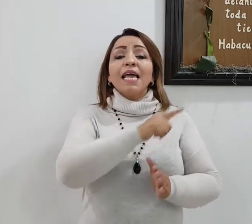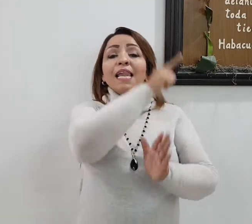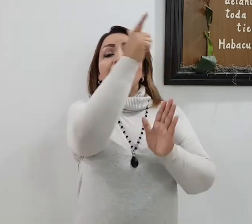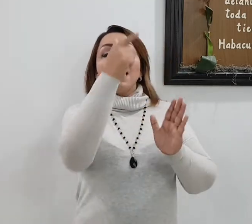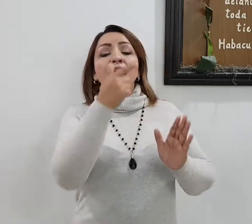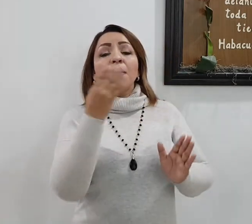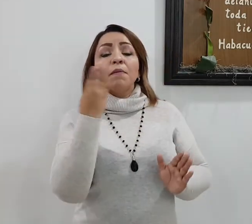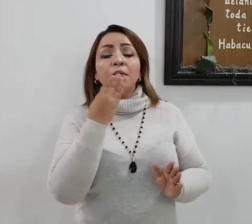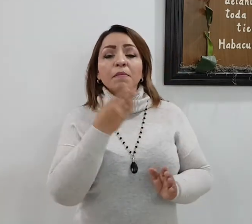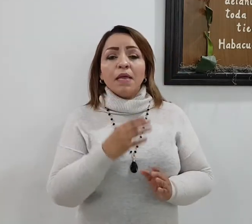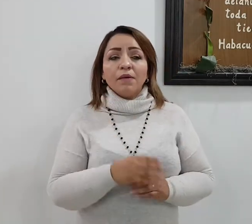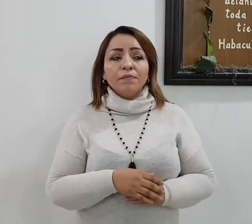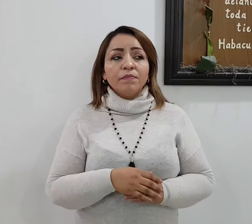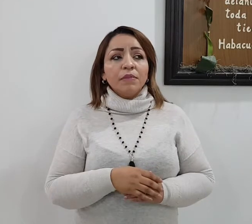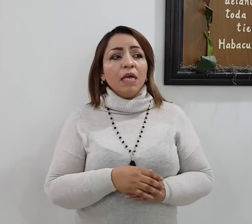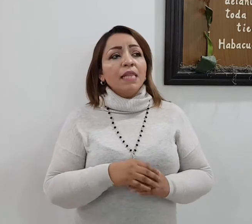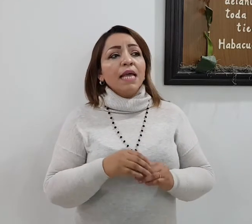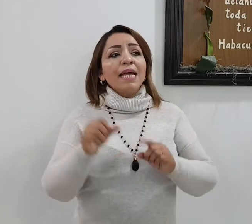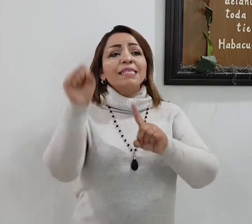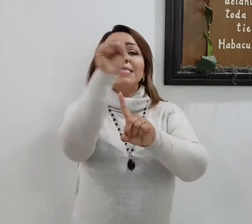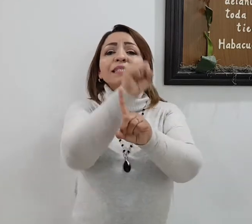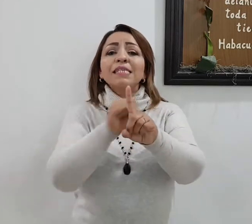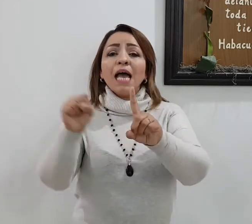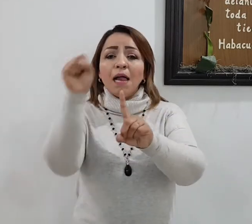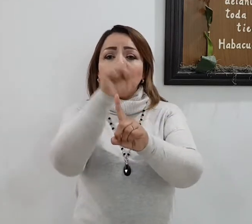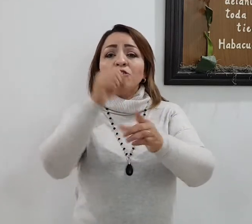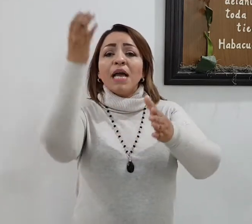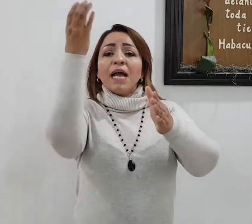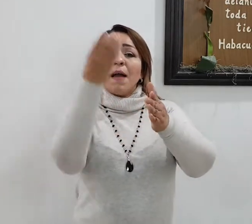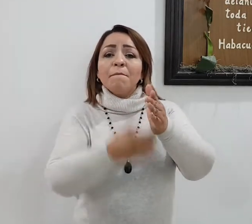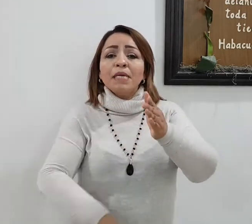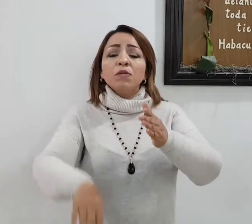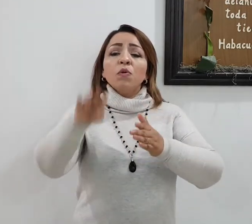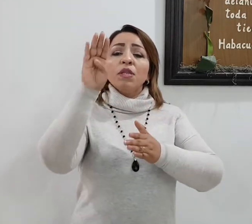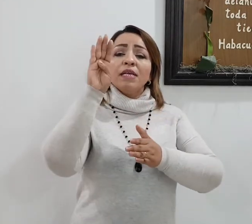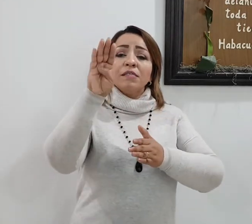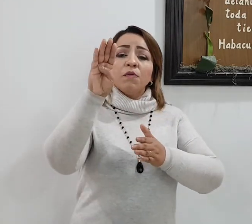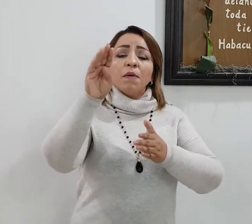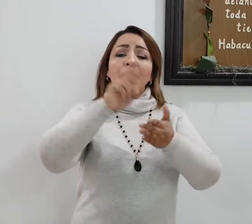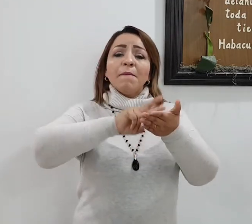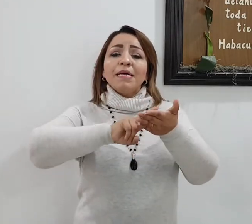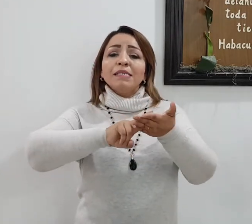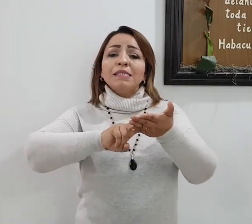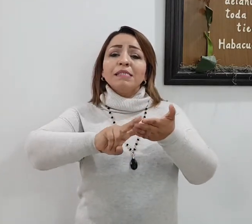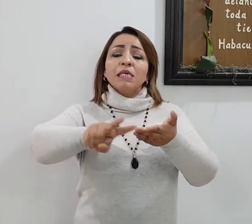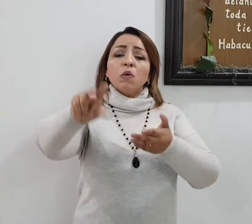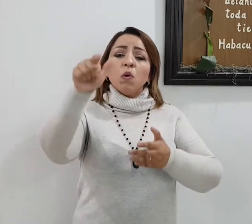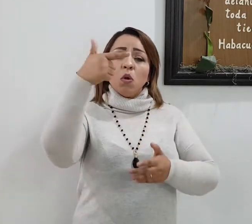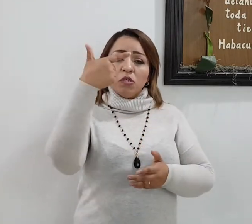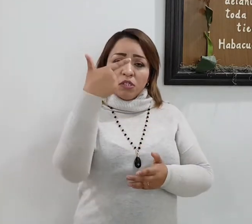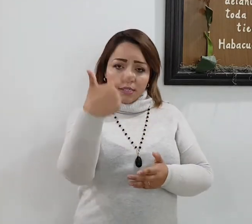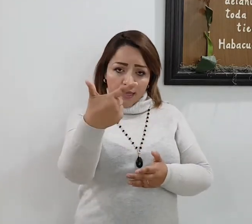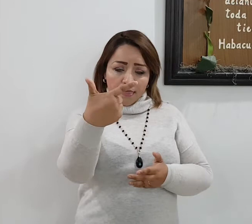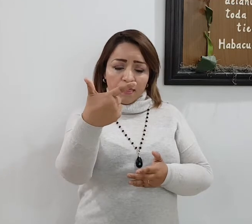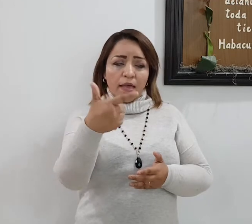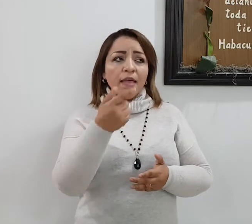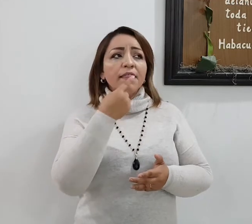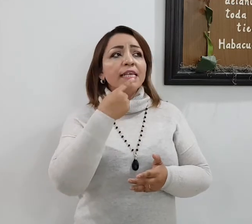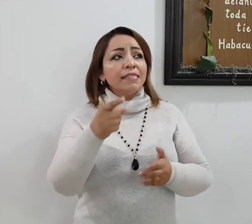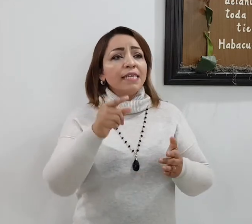perfecta, que infunde nuevo aliento. O como dice la 60, convierte el alma. El